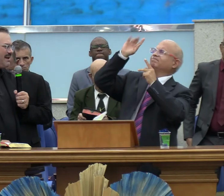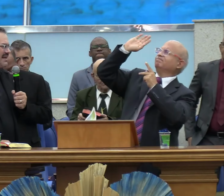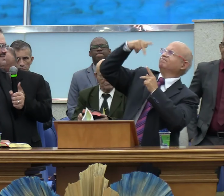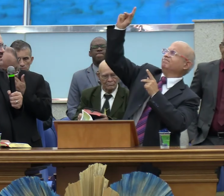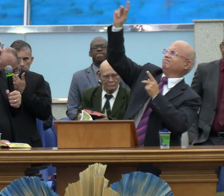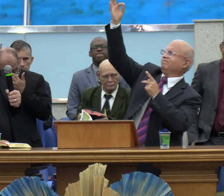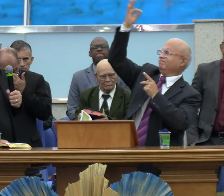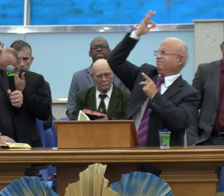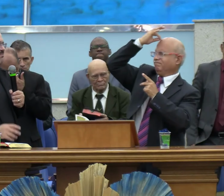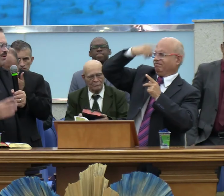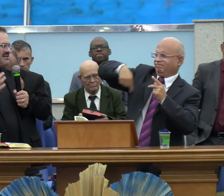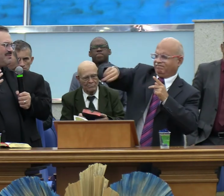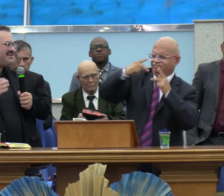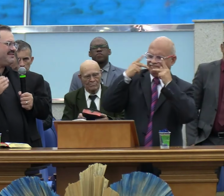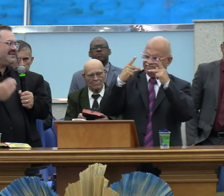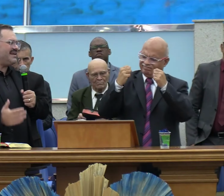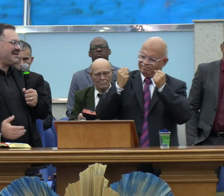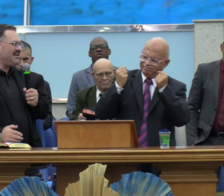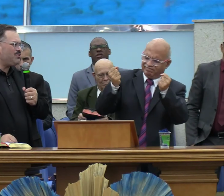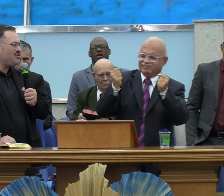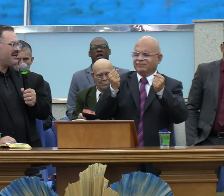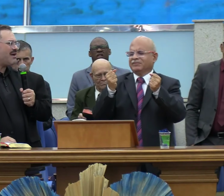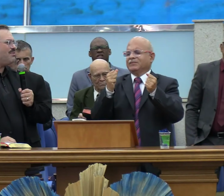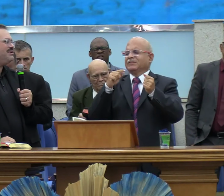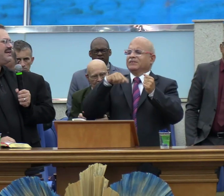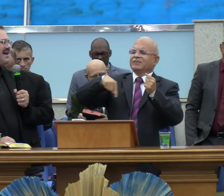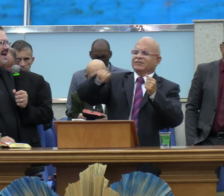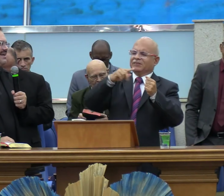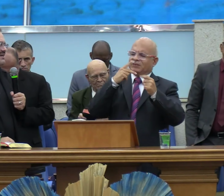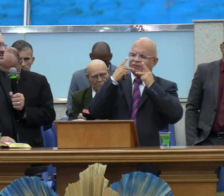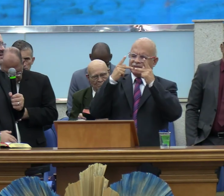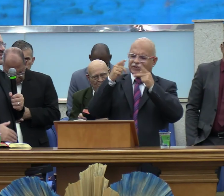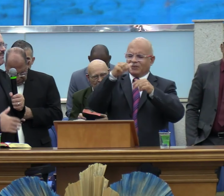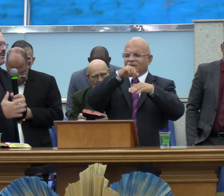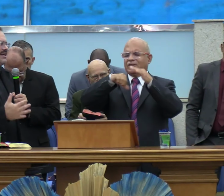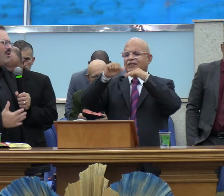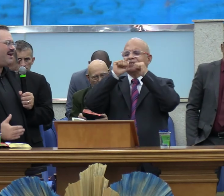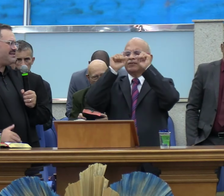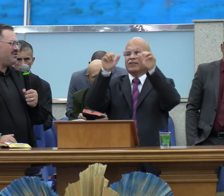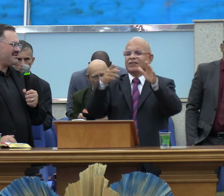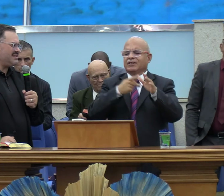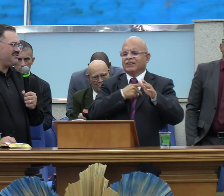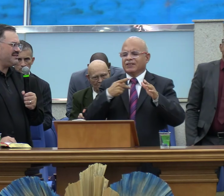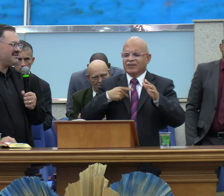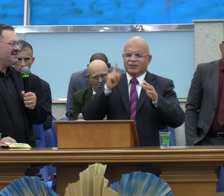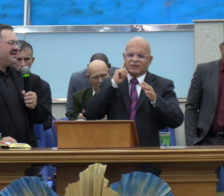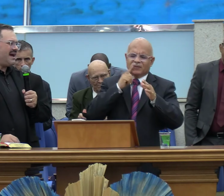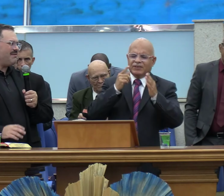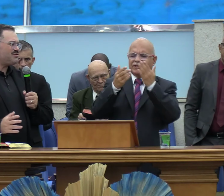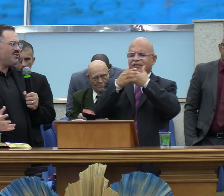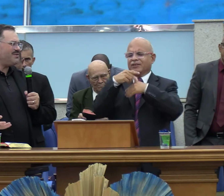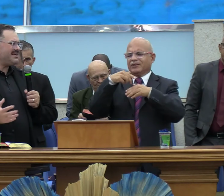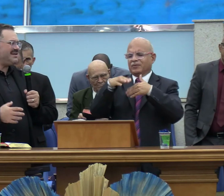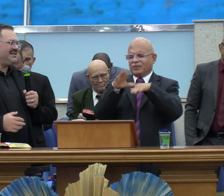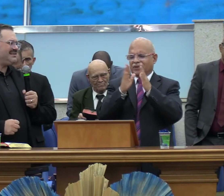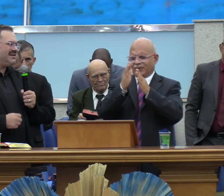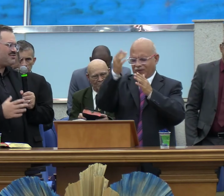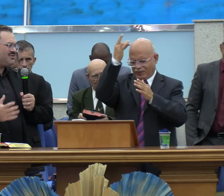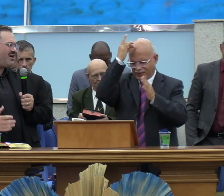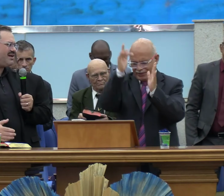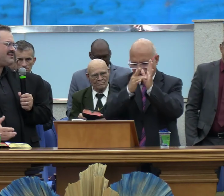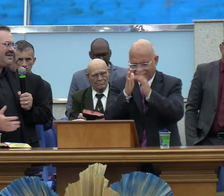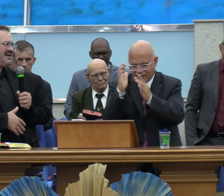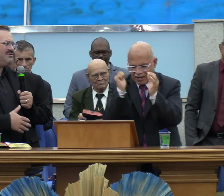essa pregação e que possamos entender aquilo que o Senhor quer comunicar de maneira poderosa em nossas vidas. Abençoa aqui